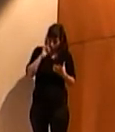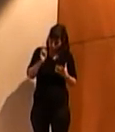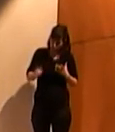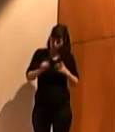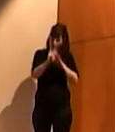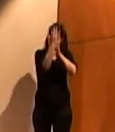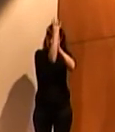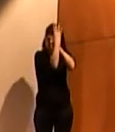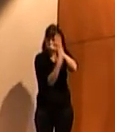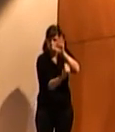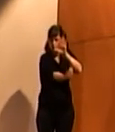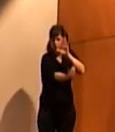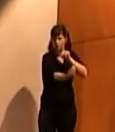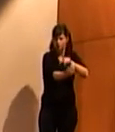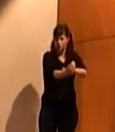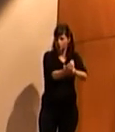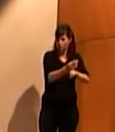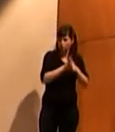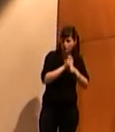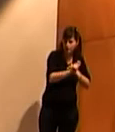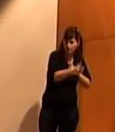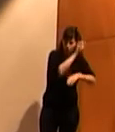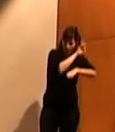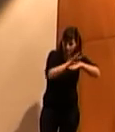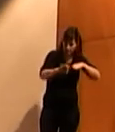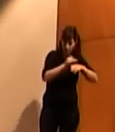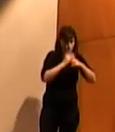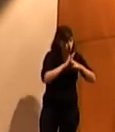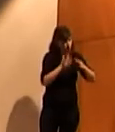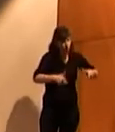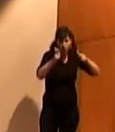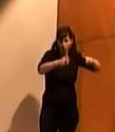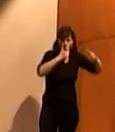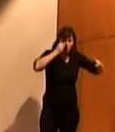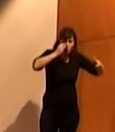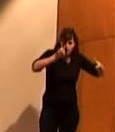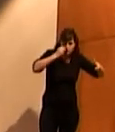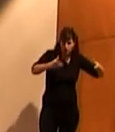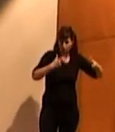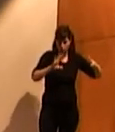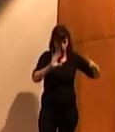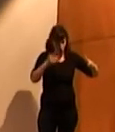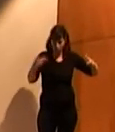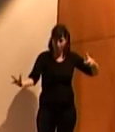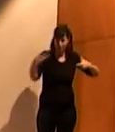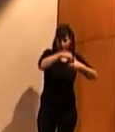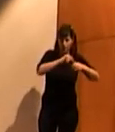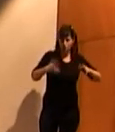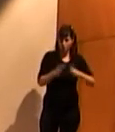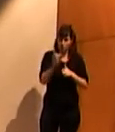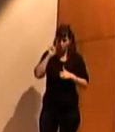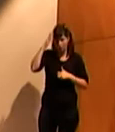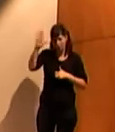qui puisse être intégré dans les démarches d'architecture et qui sont sur des délais quand même parfois assez